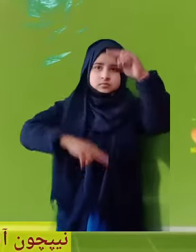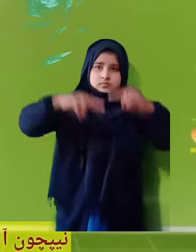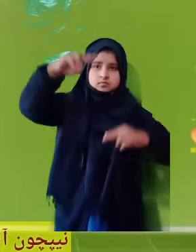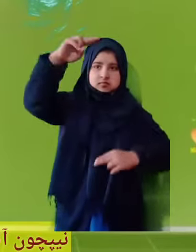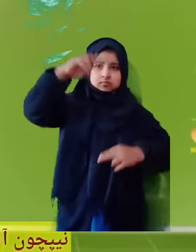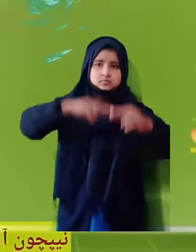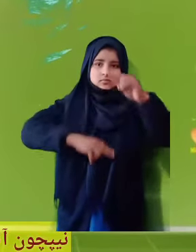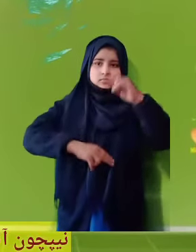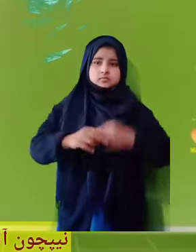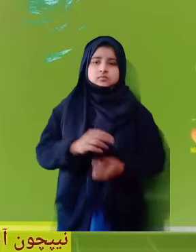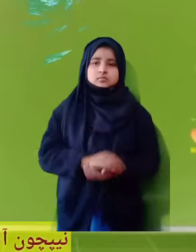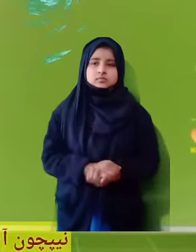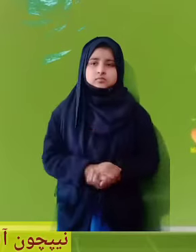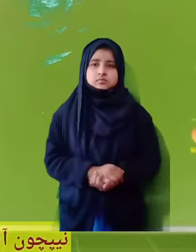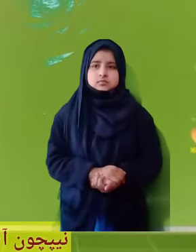नेपचून,